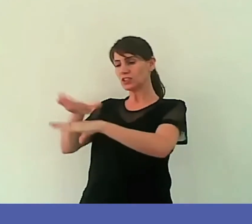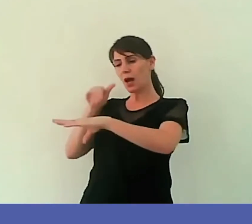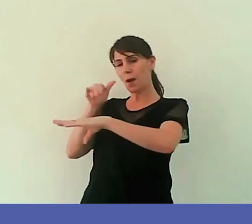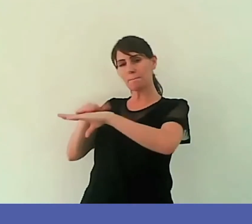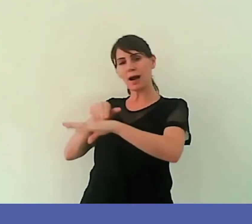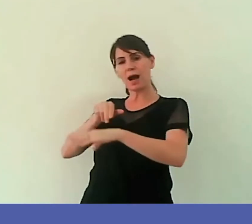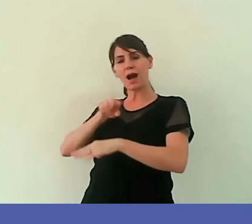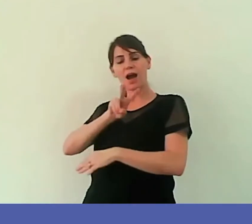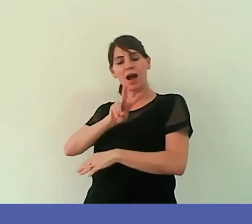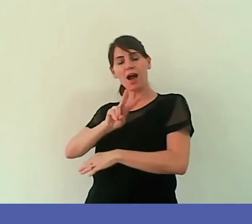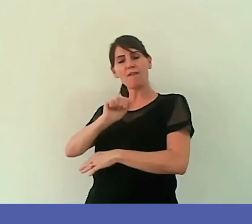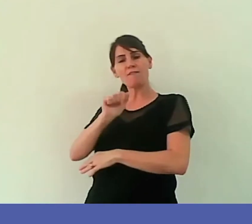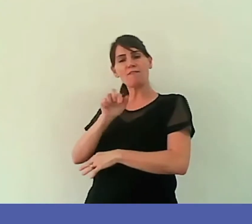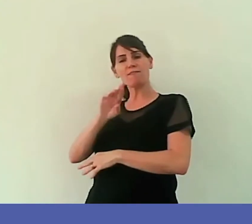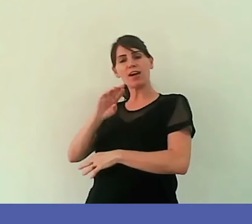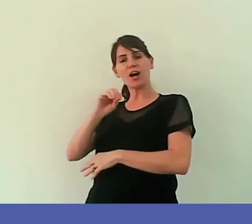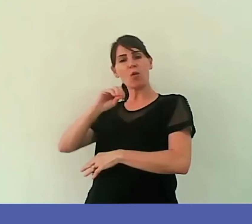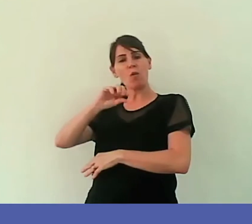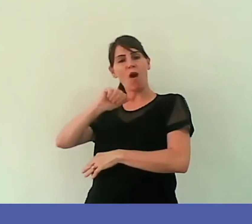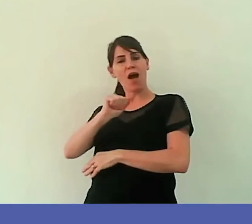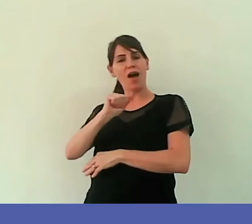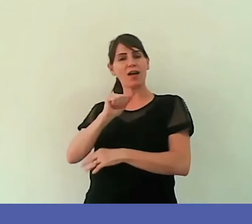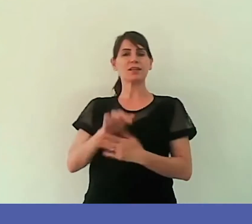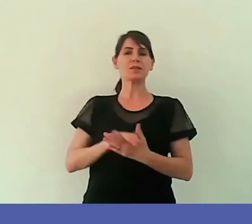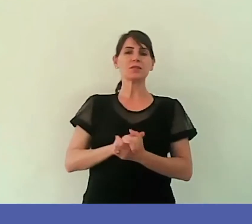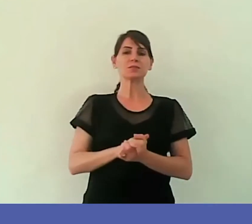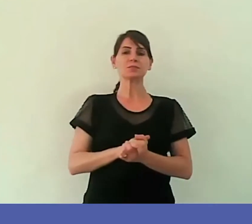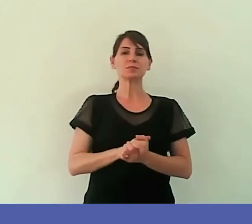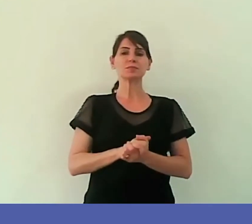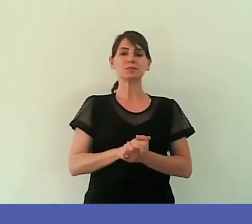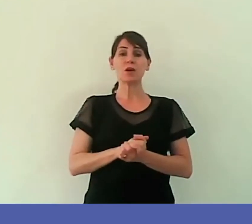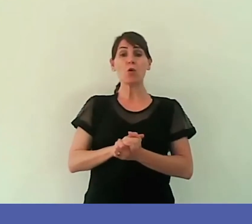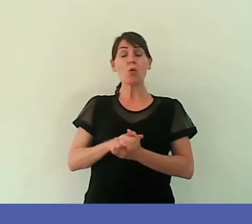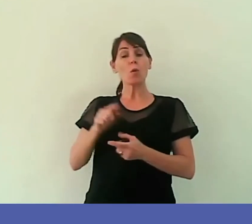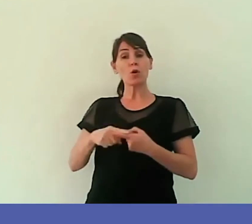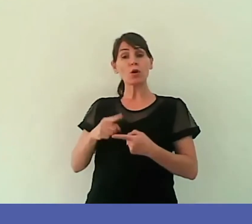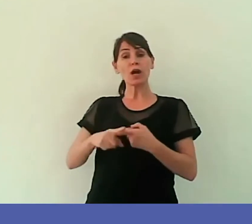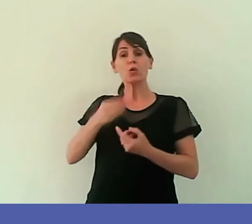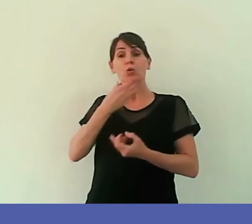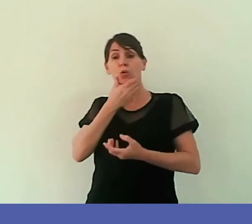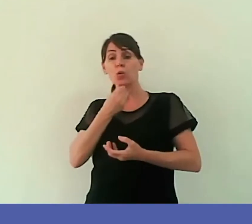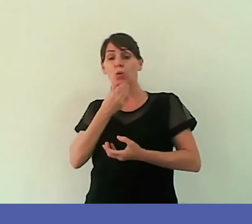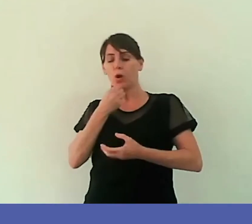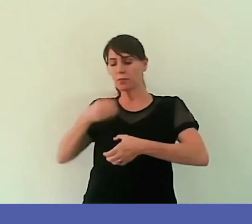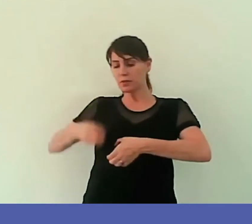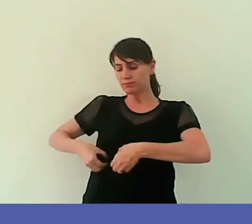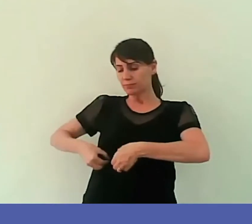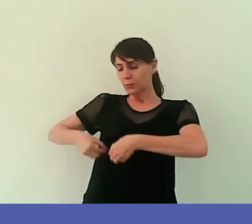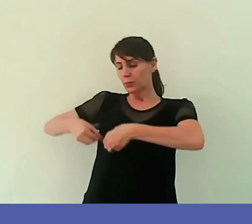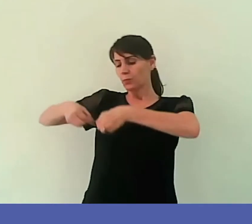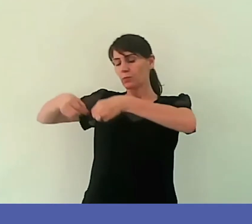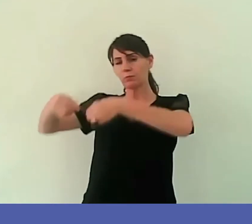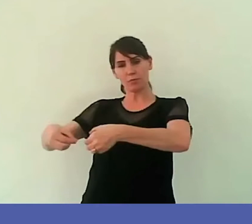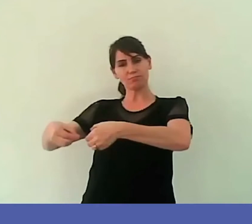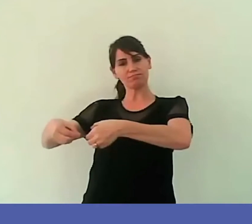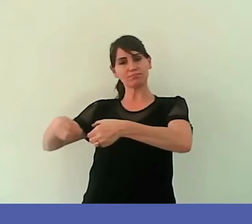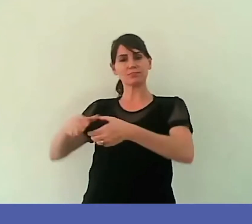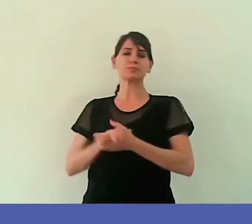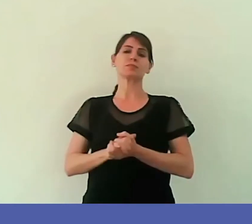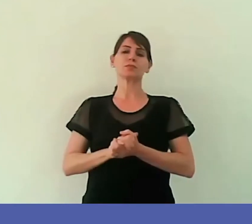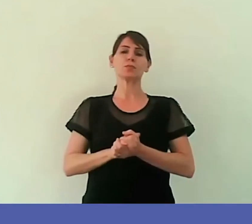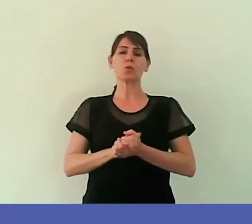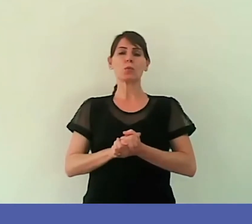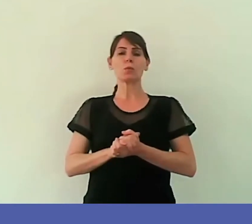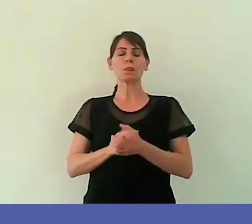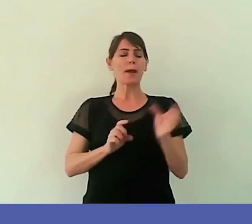varoa, que é Isha, porquanto do varão foi tomada. Esse varão aqui é Ish,